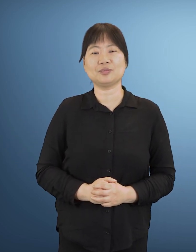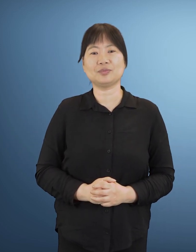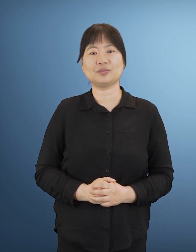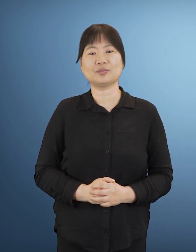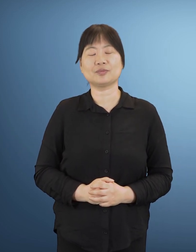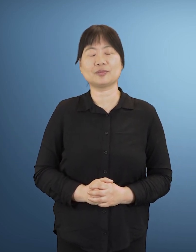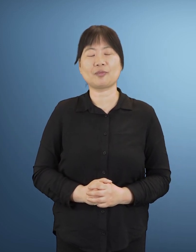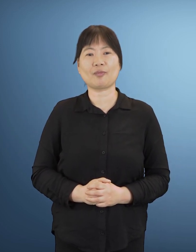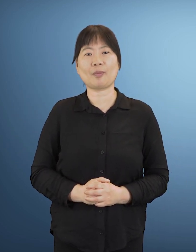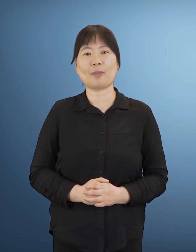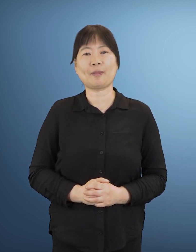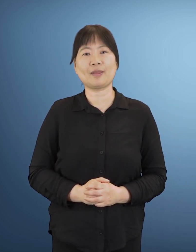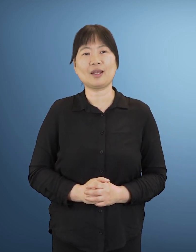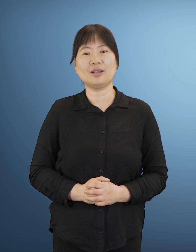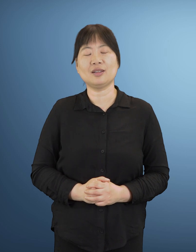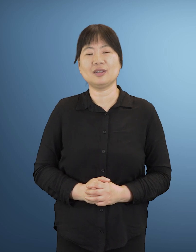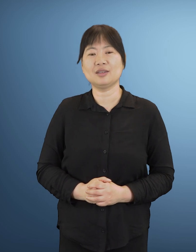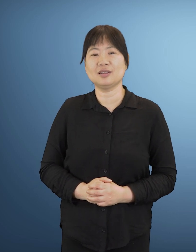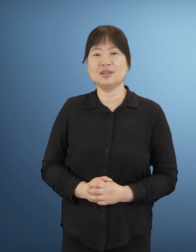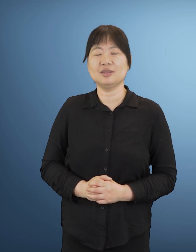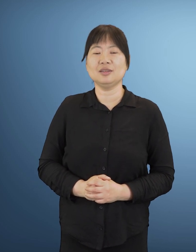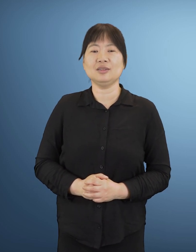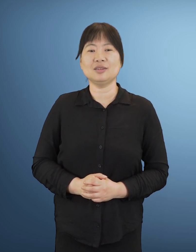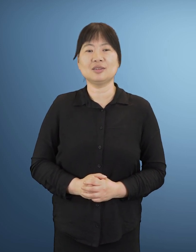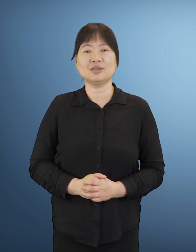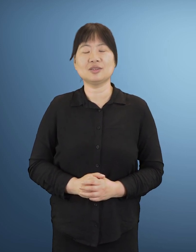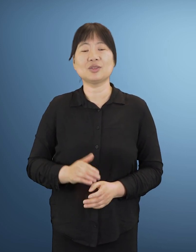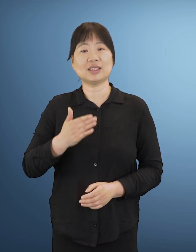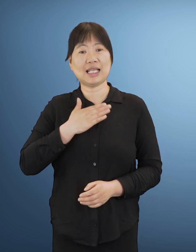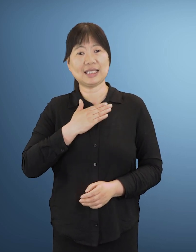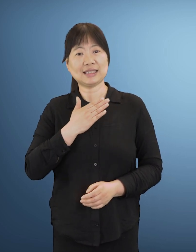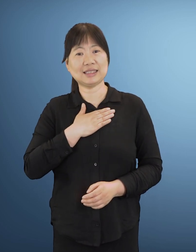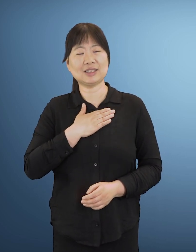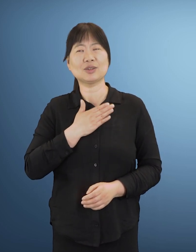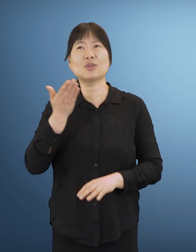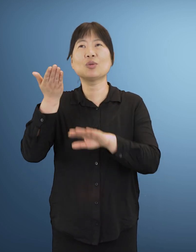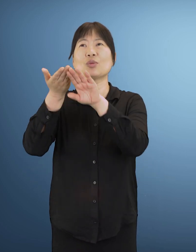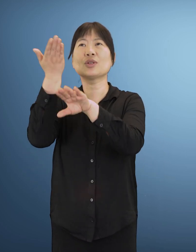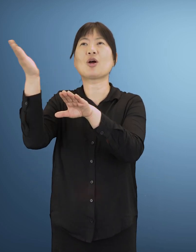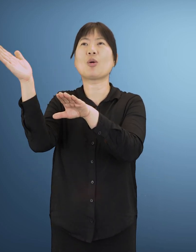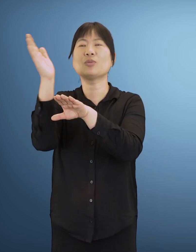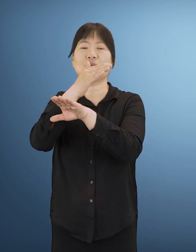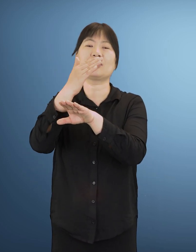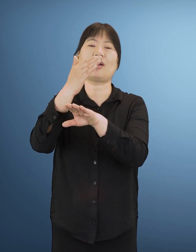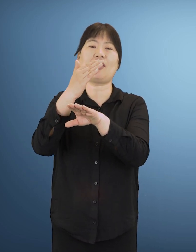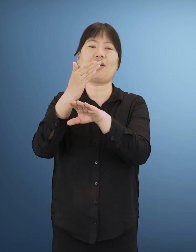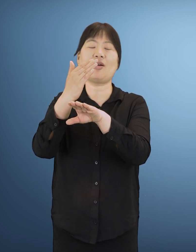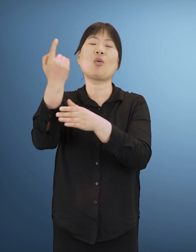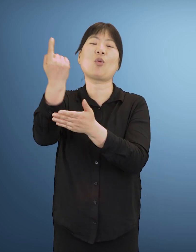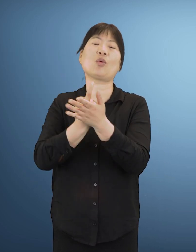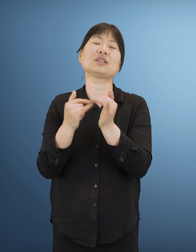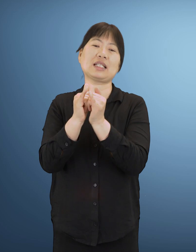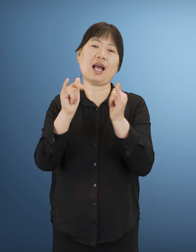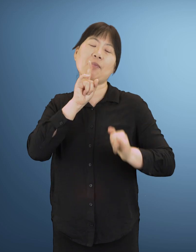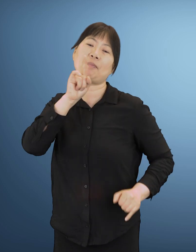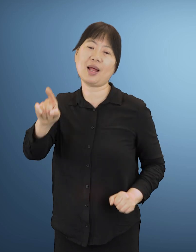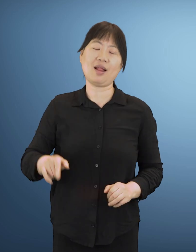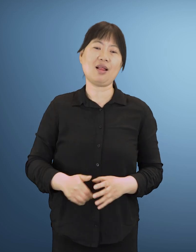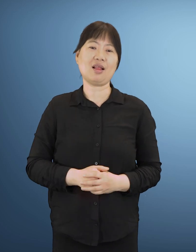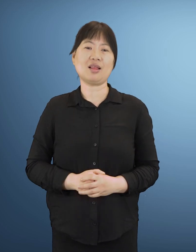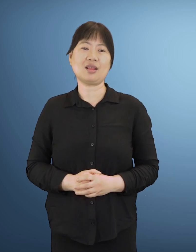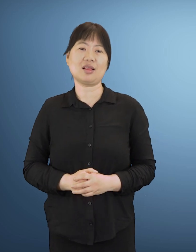그러면서 동시에 자기의 출처를 소개하세요. 나는 위로부터 난 자다.